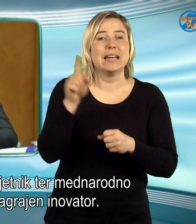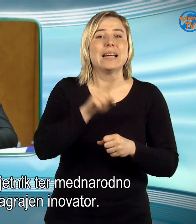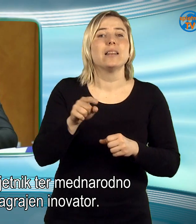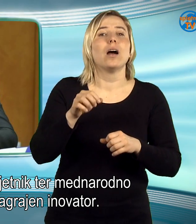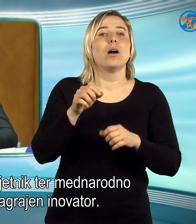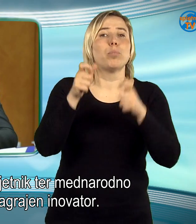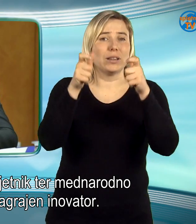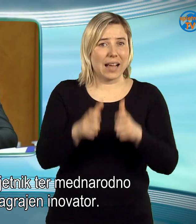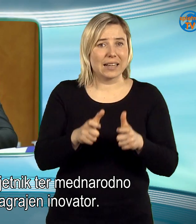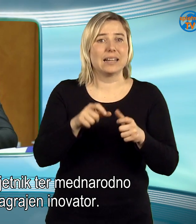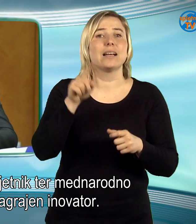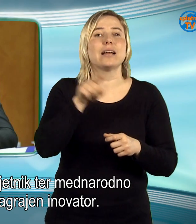priznan in nagrajen inovator.